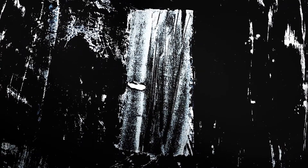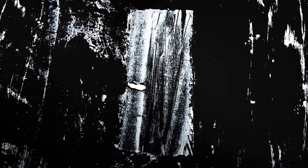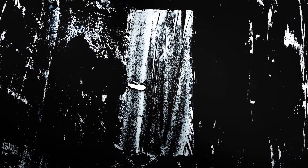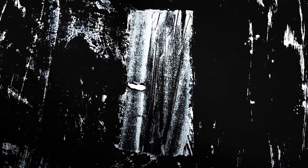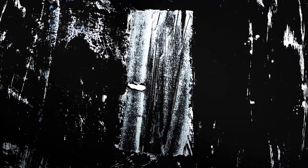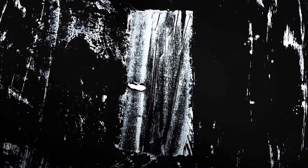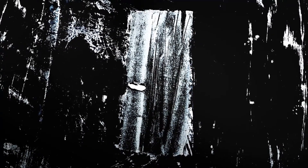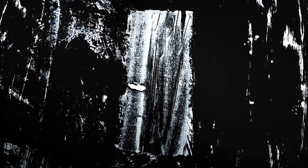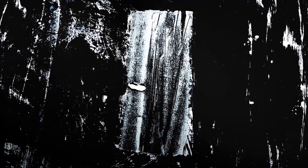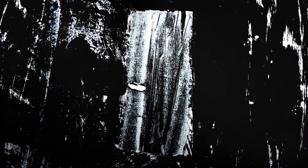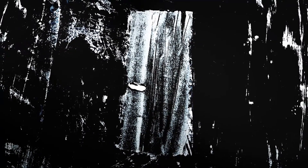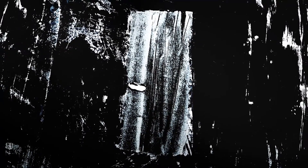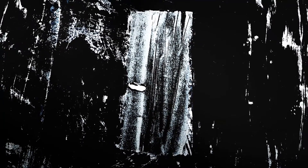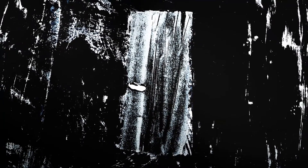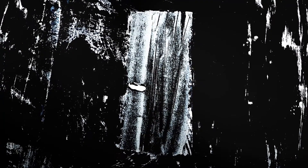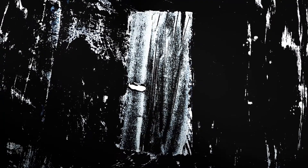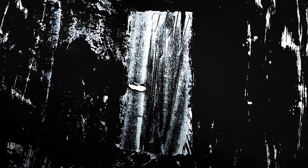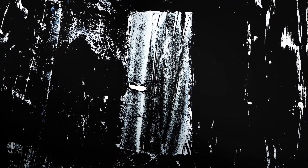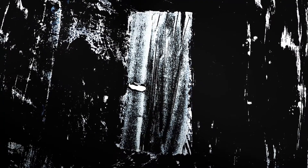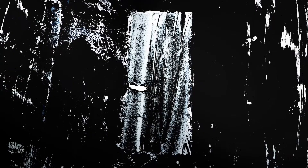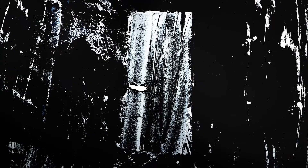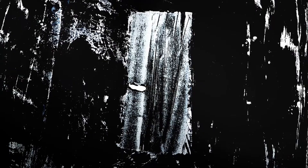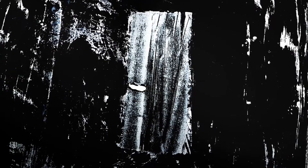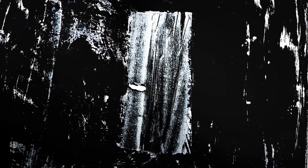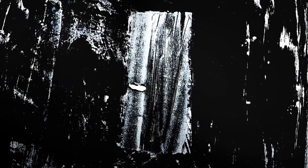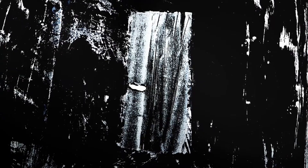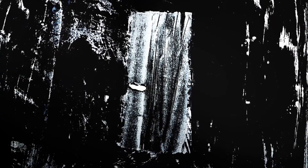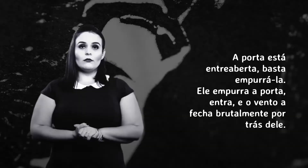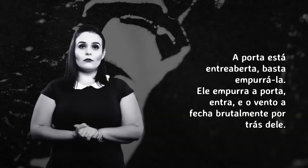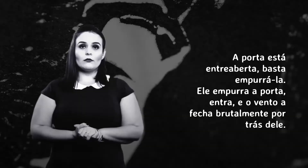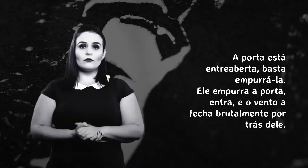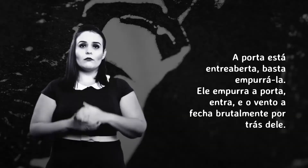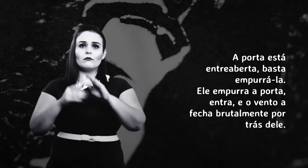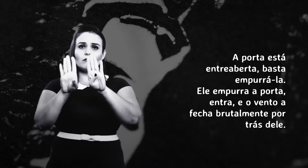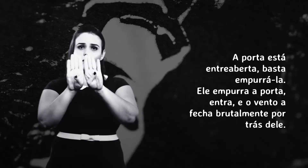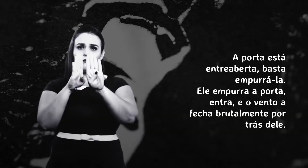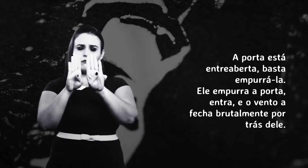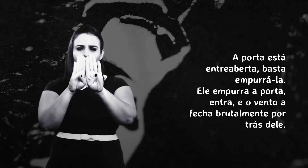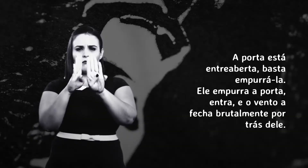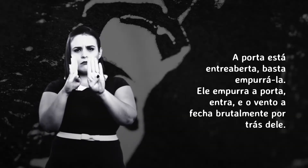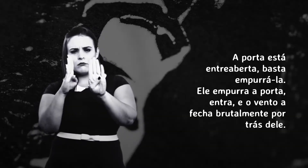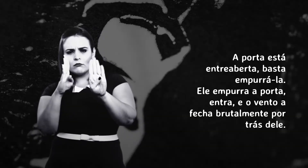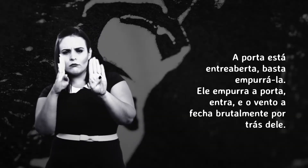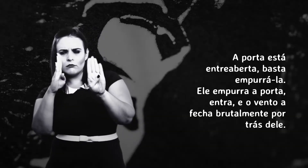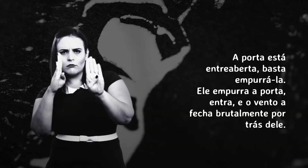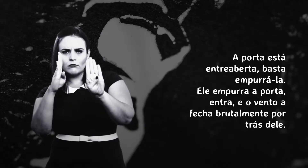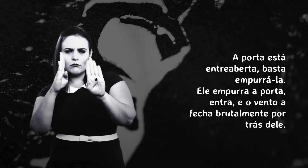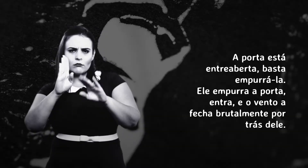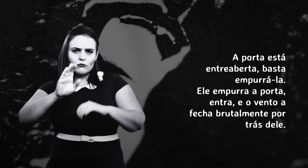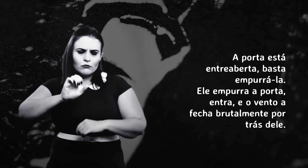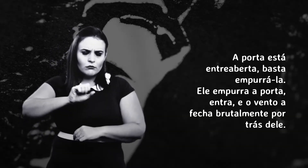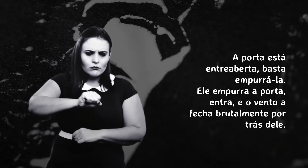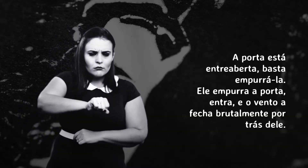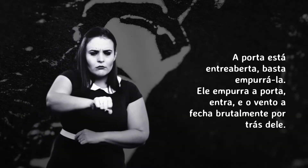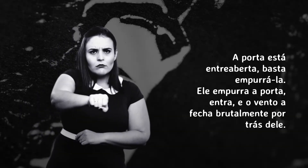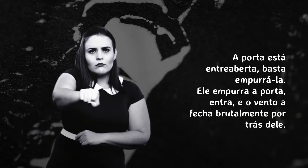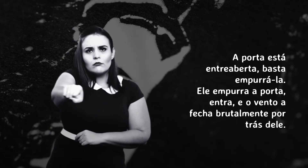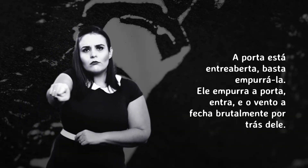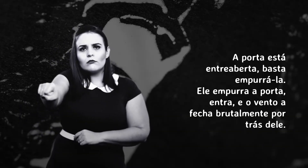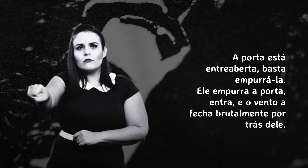da porta de entrada do lúgubre casarão. A porta está entreaberta. Basta empurrá-la. Ele empurra